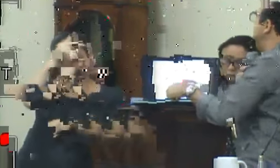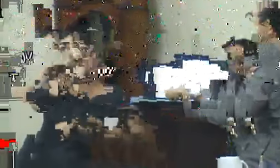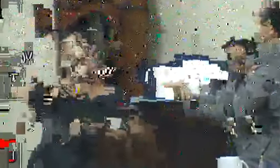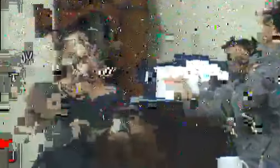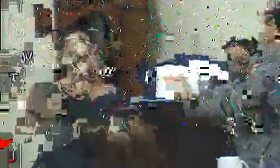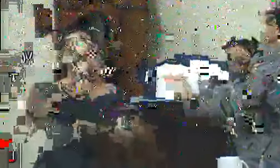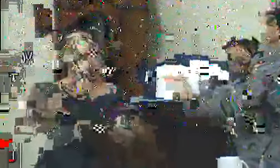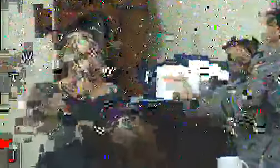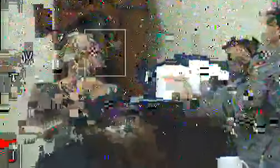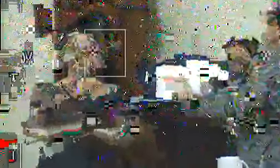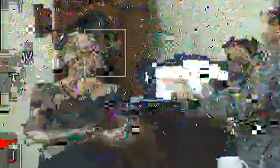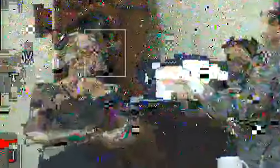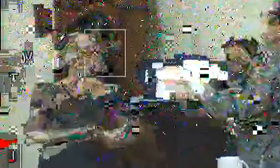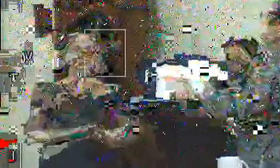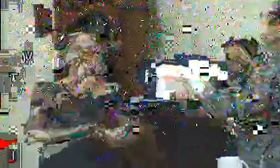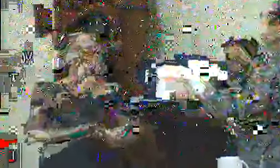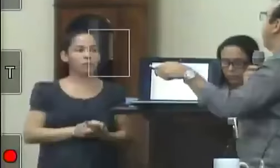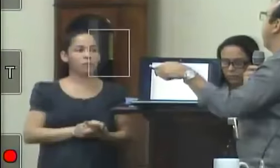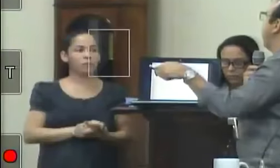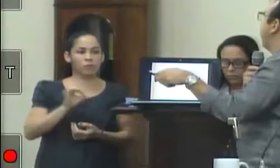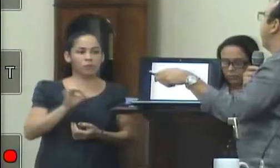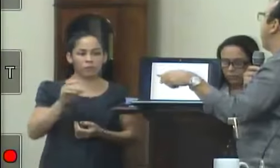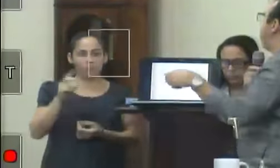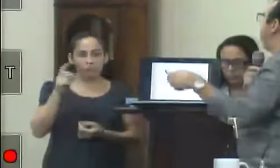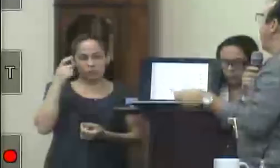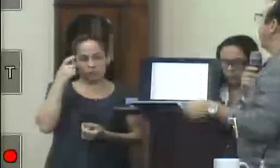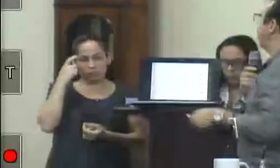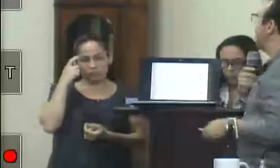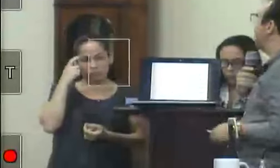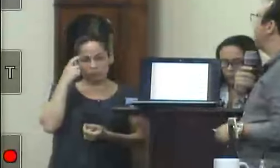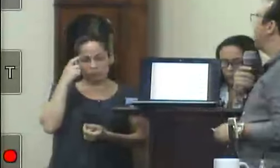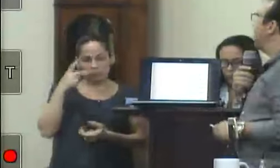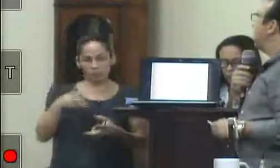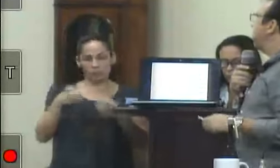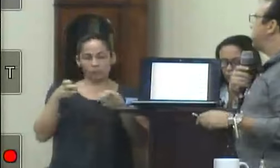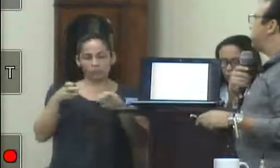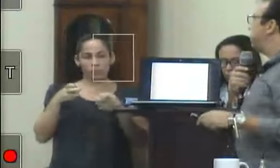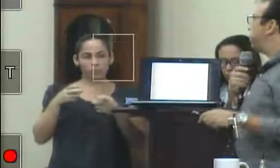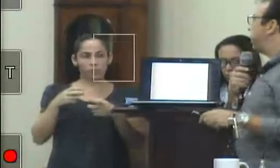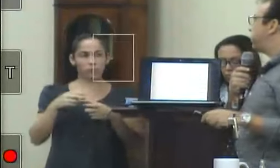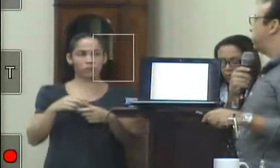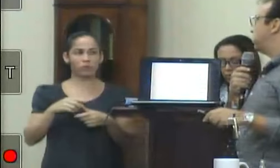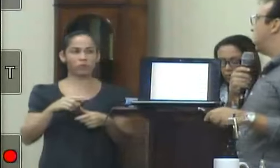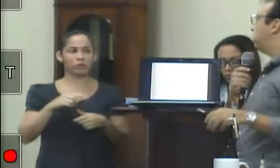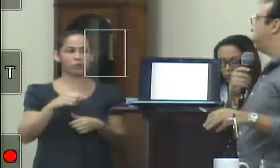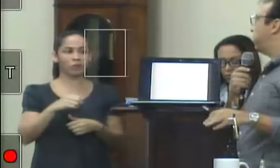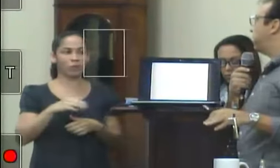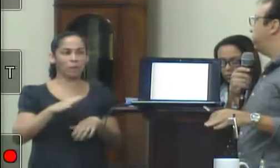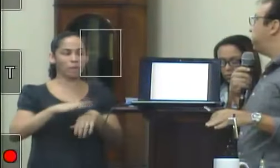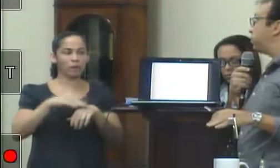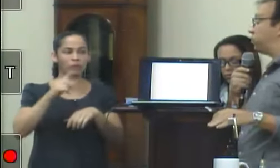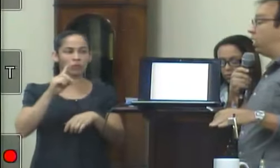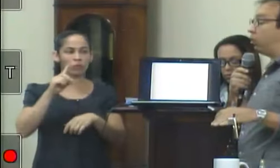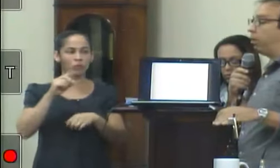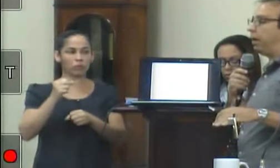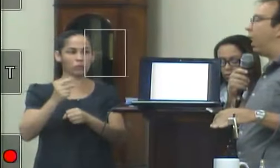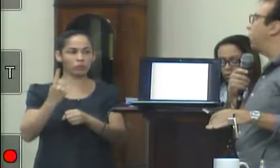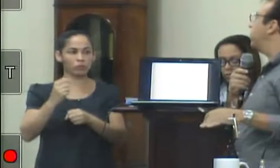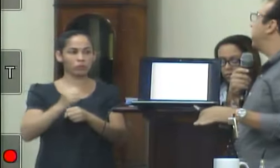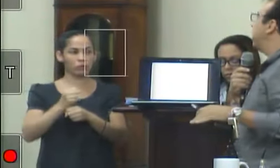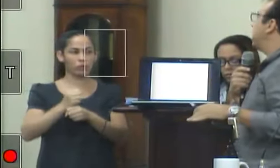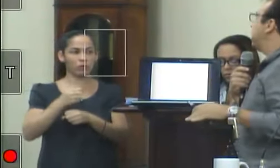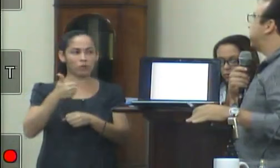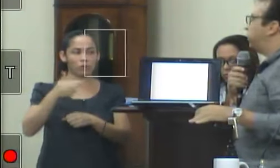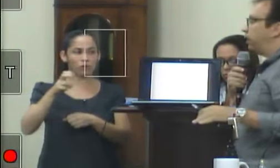Né? Então, só para vocês terem ideia, no acumulado do ano, o município já está com cerca de 20%